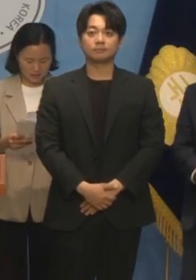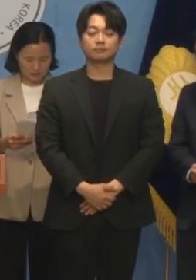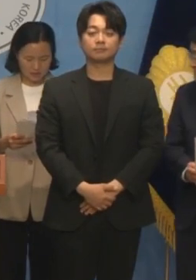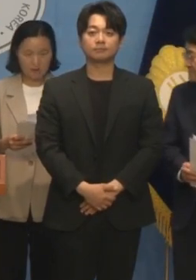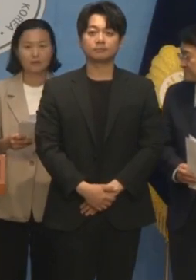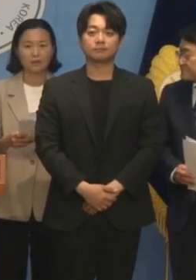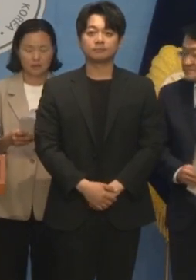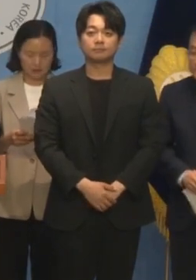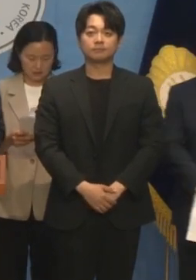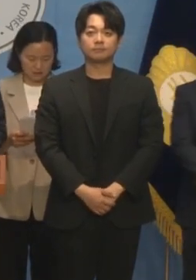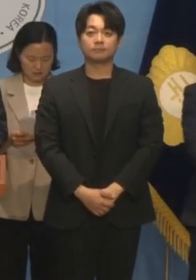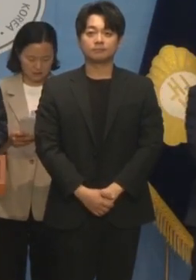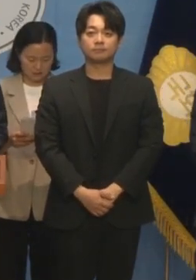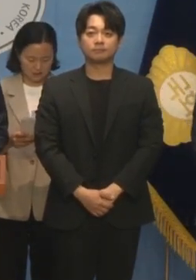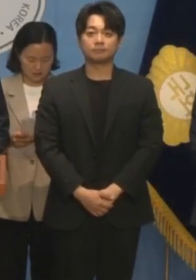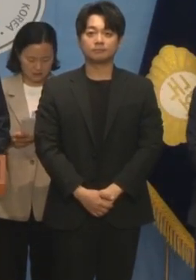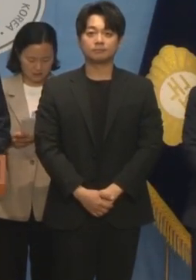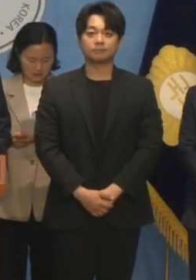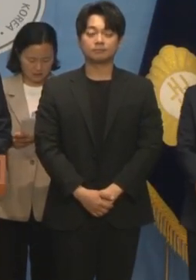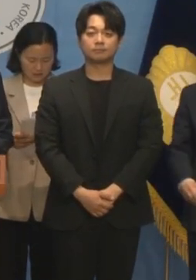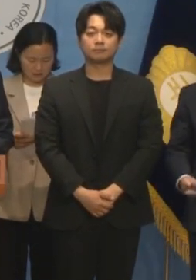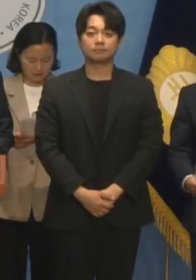네. 가리지 않도록 하시는 게